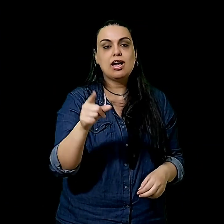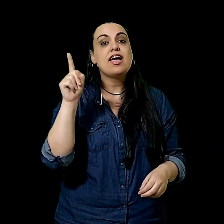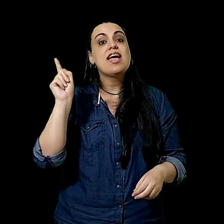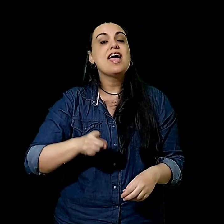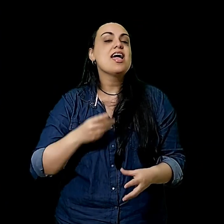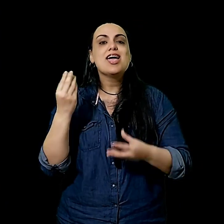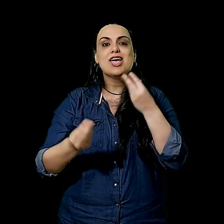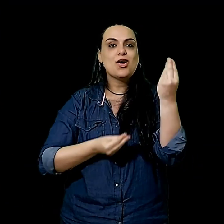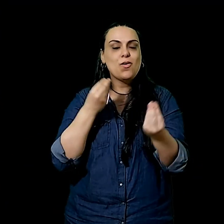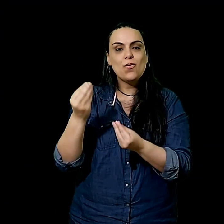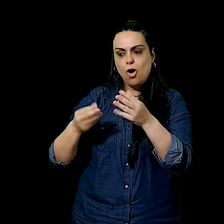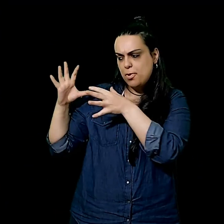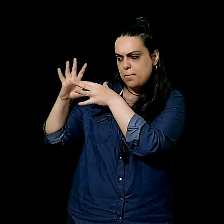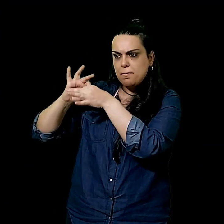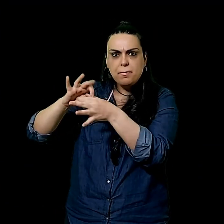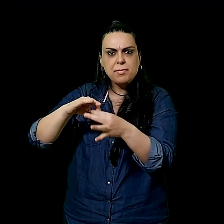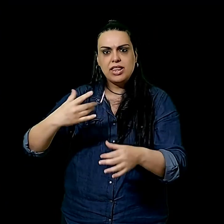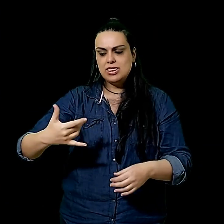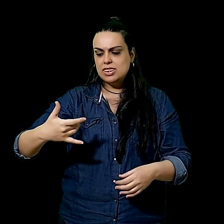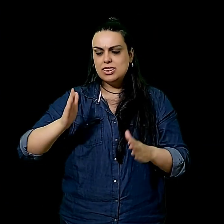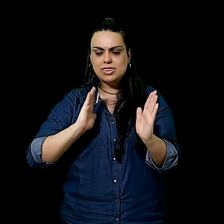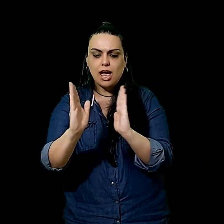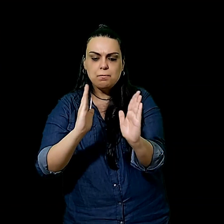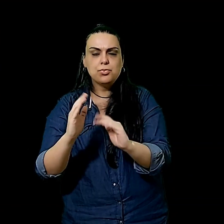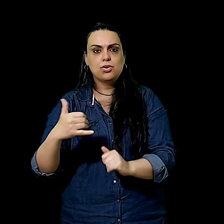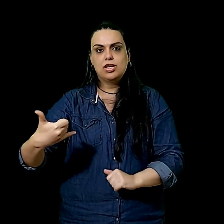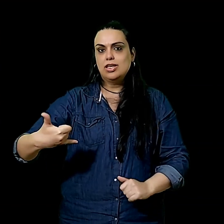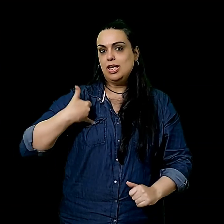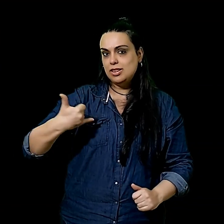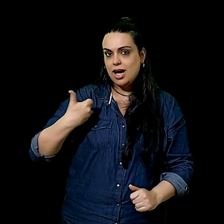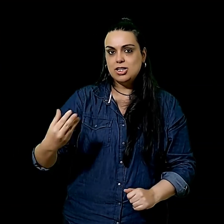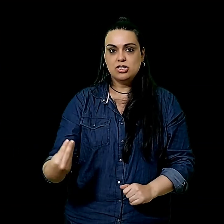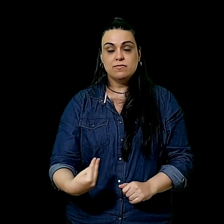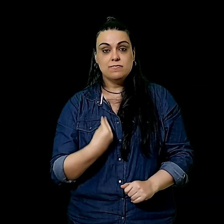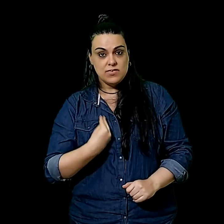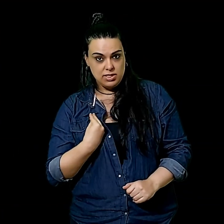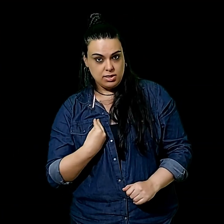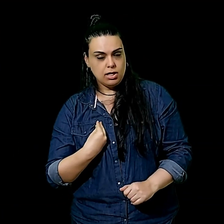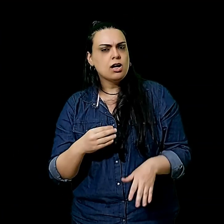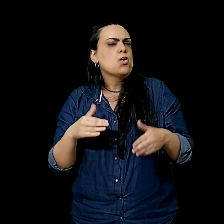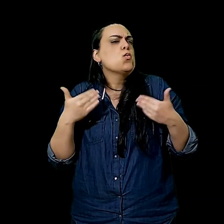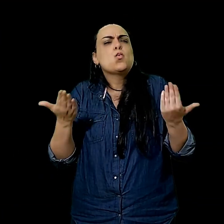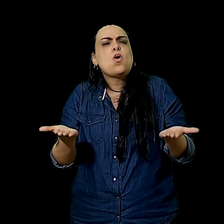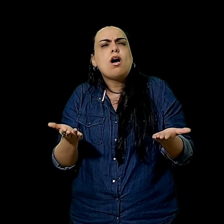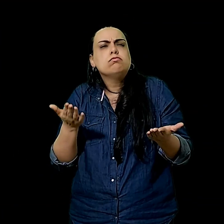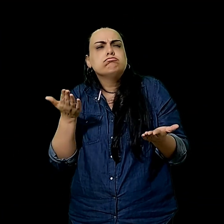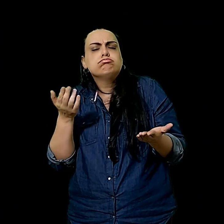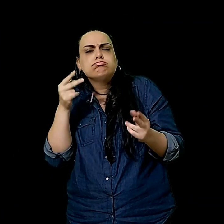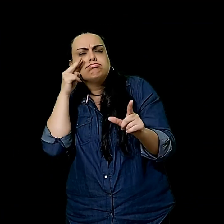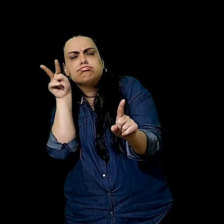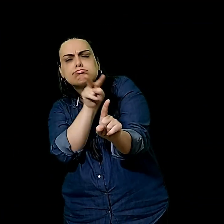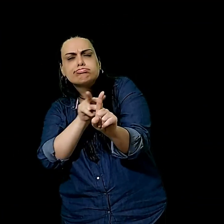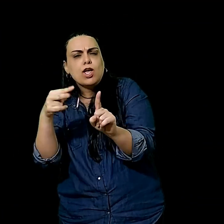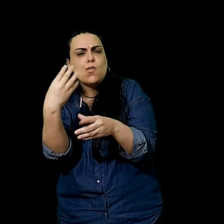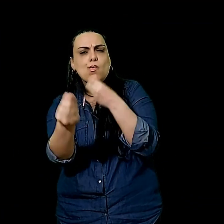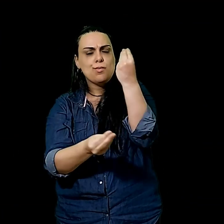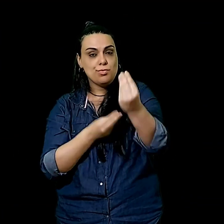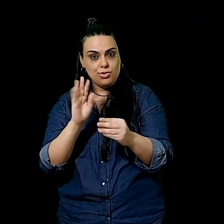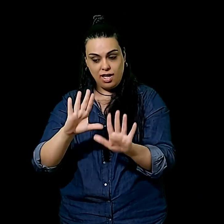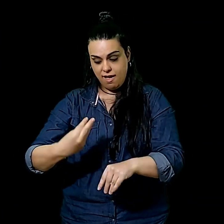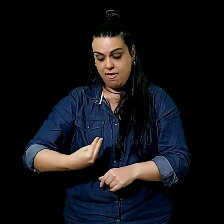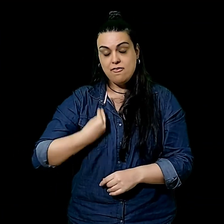são as circunstâncias do tempo, da idade, da vida, ok? Qual é a nossa perspectiva? De que